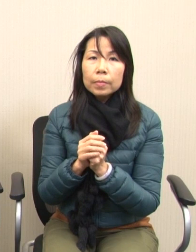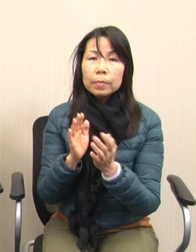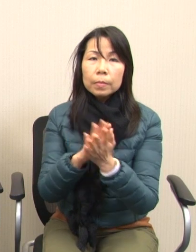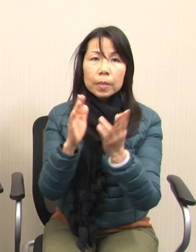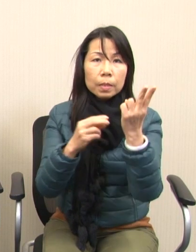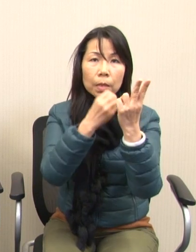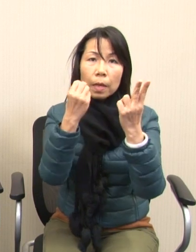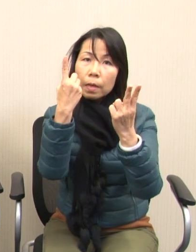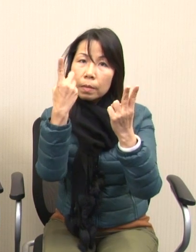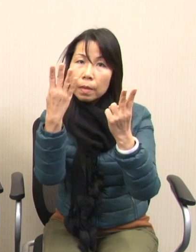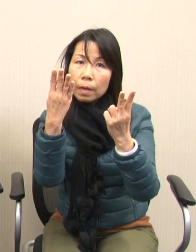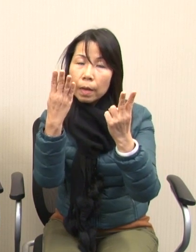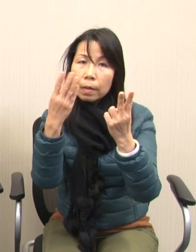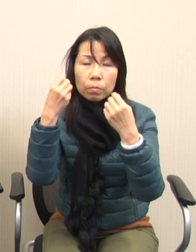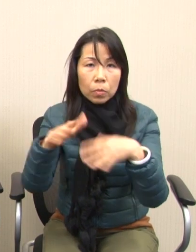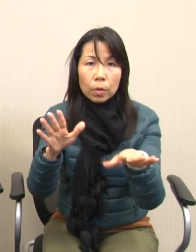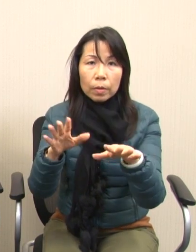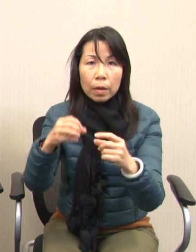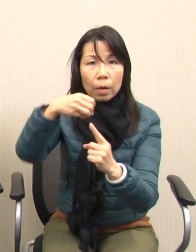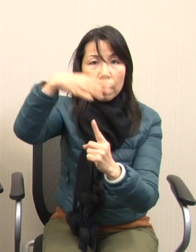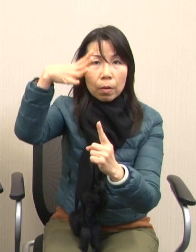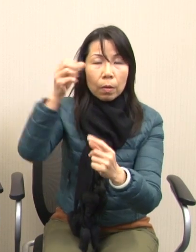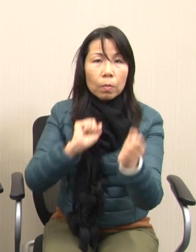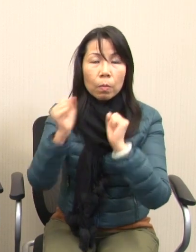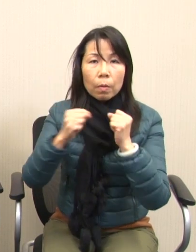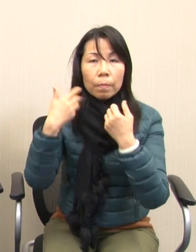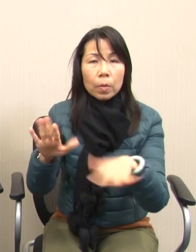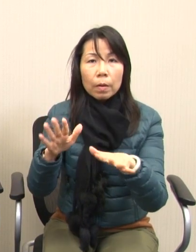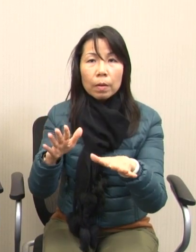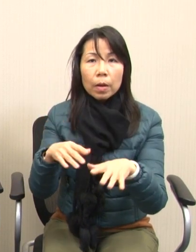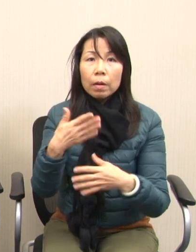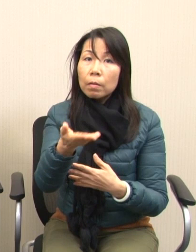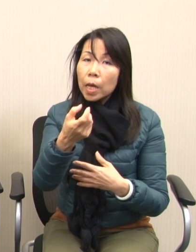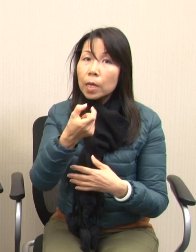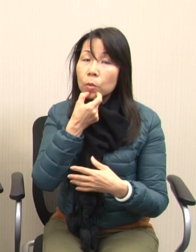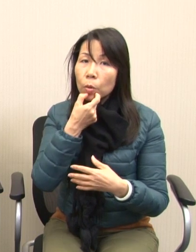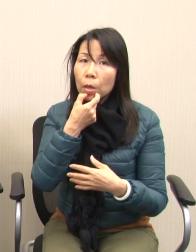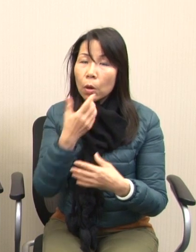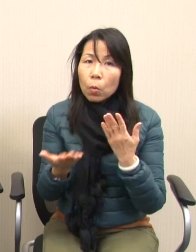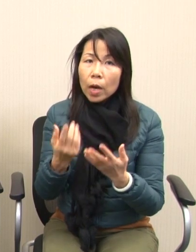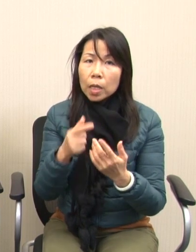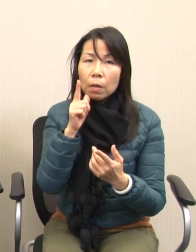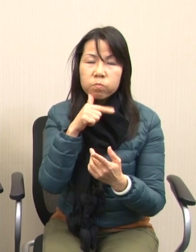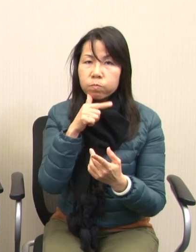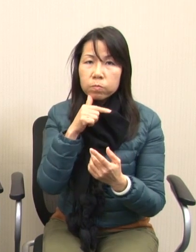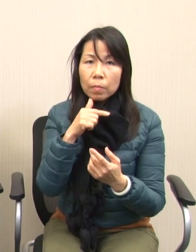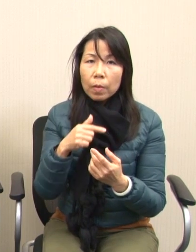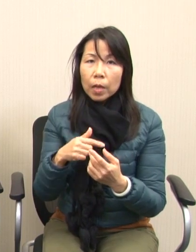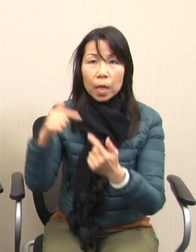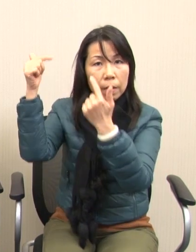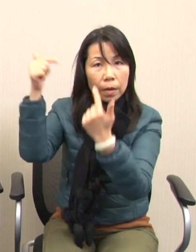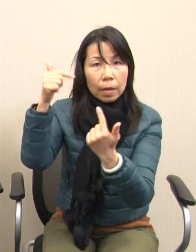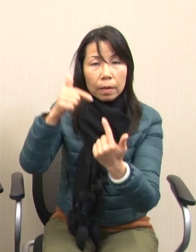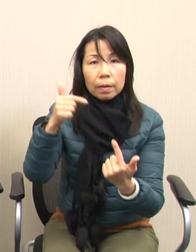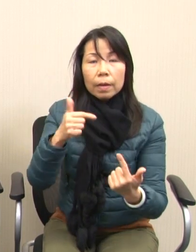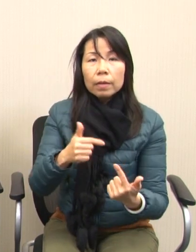2014年之後的散運，你喜歡也好不中意也好，今日咪係未完嘅，仲